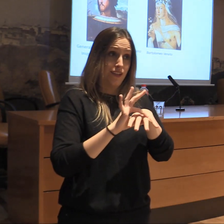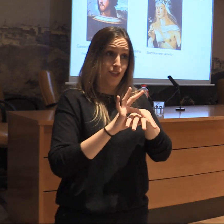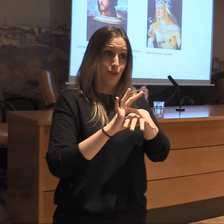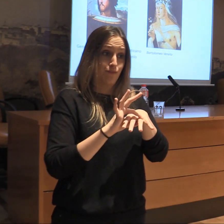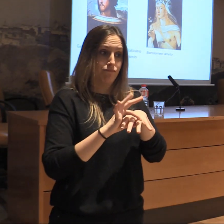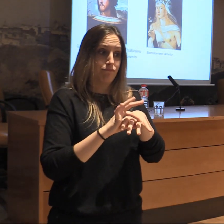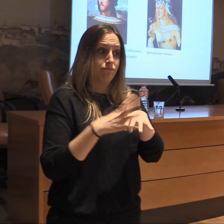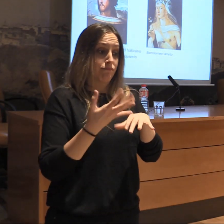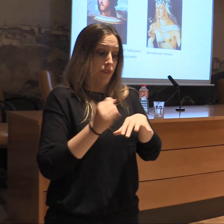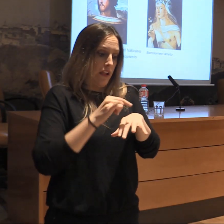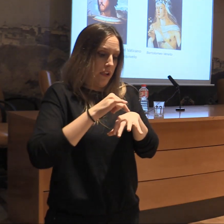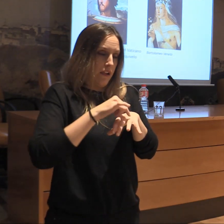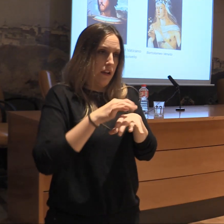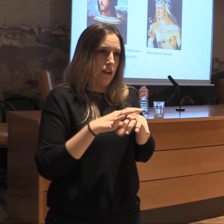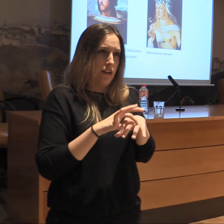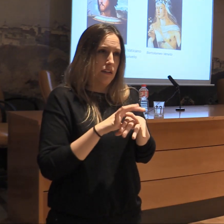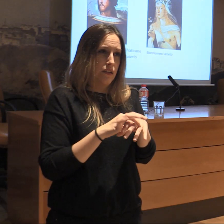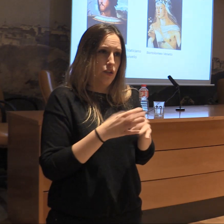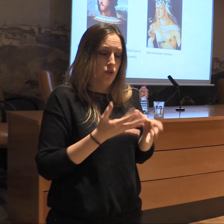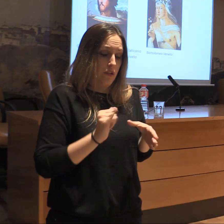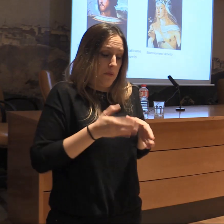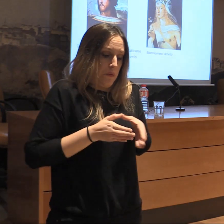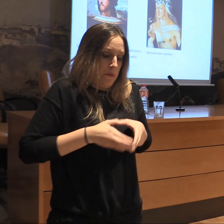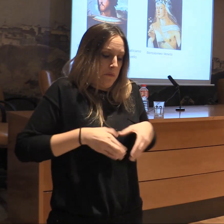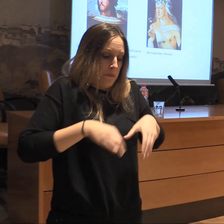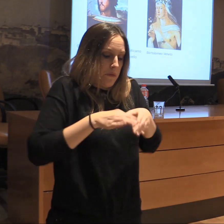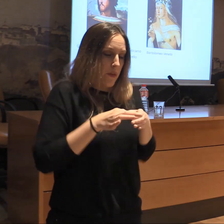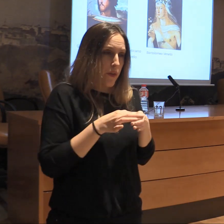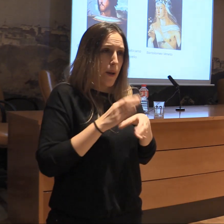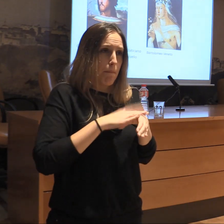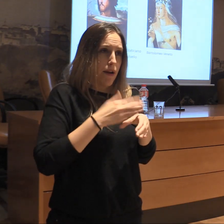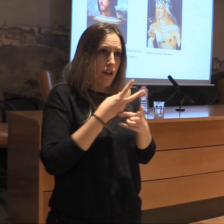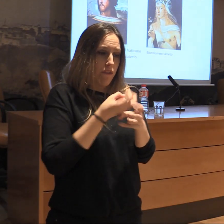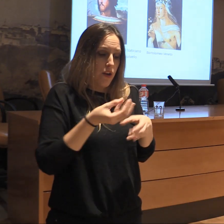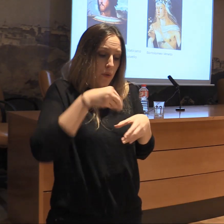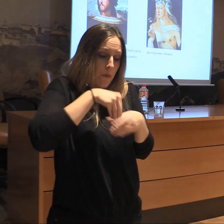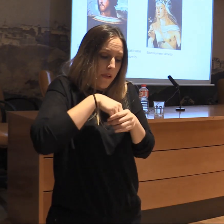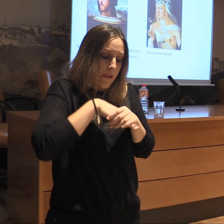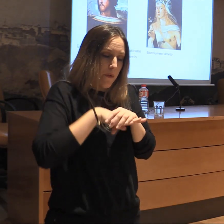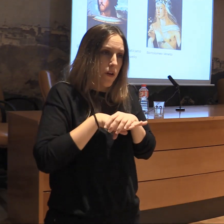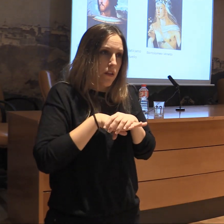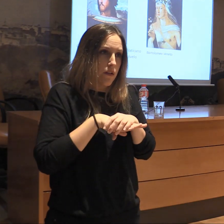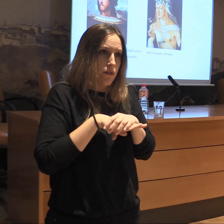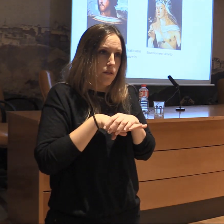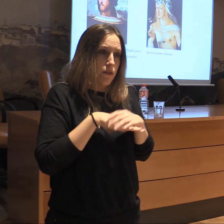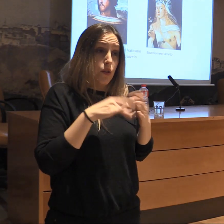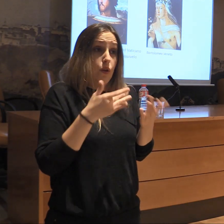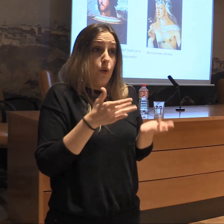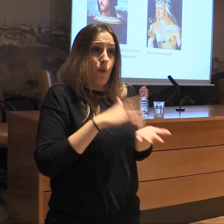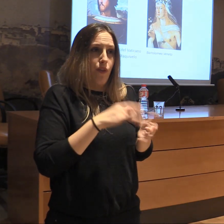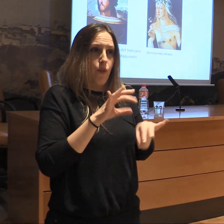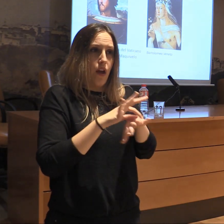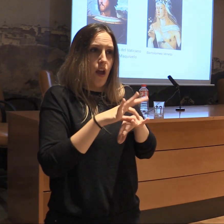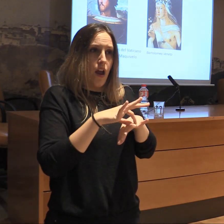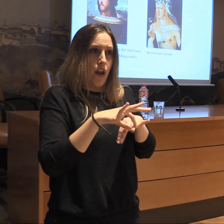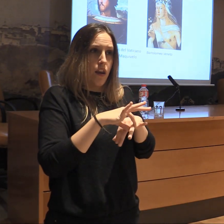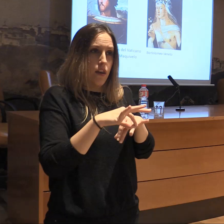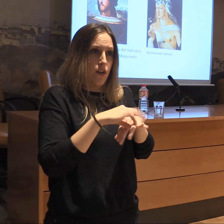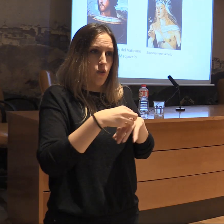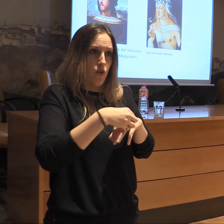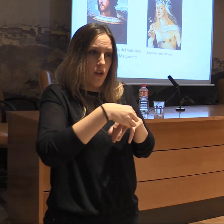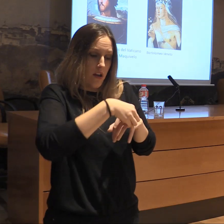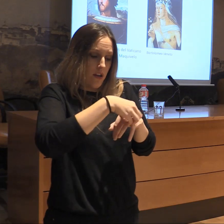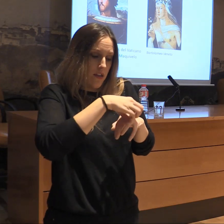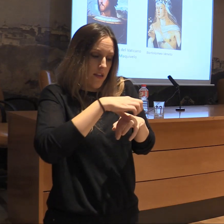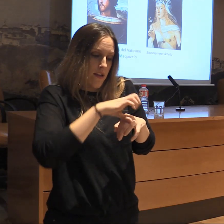para guardar veneno. Entonces ella, para desembarazarse de uno de sus adversarios, abre ese anillo cuando no se da cuenta él,